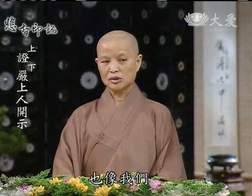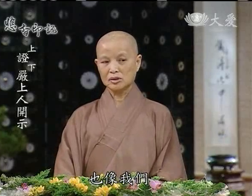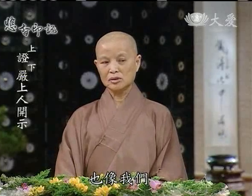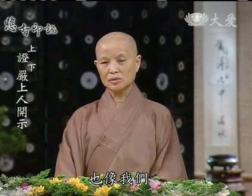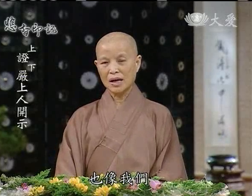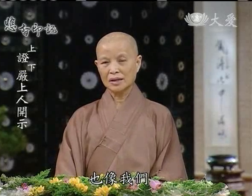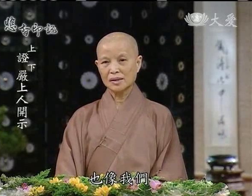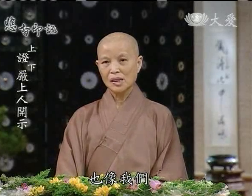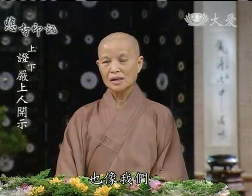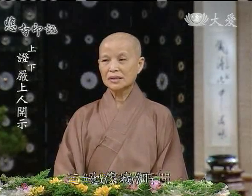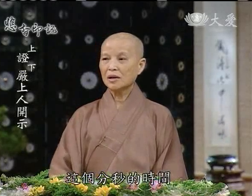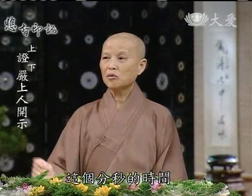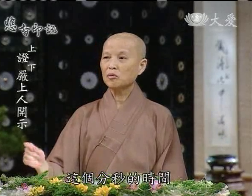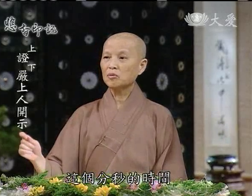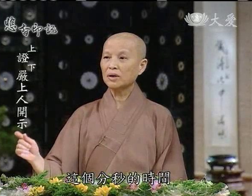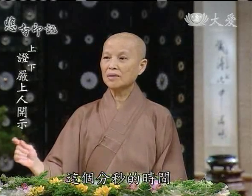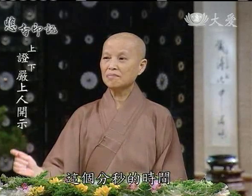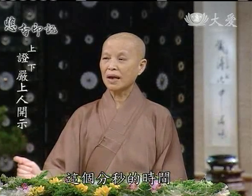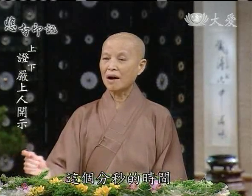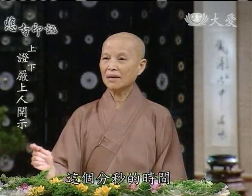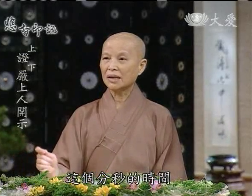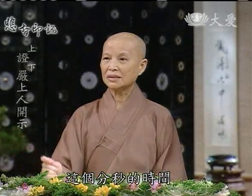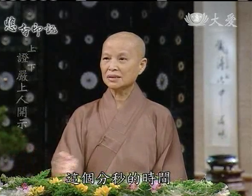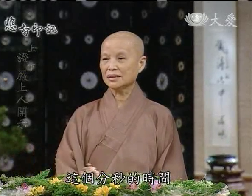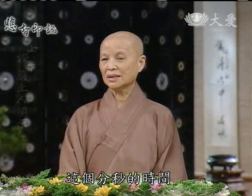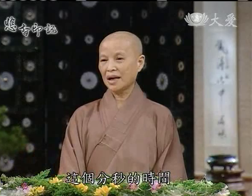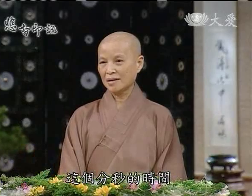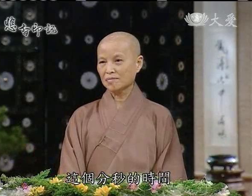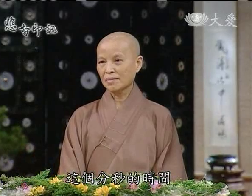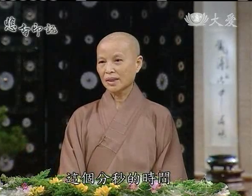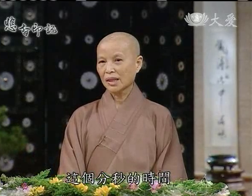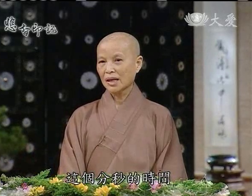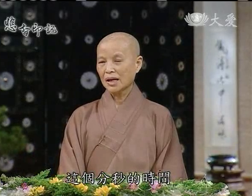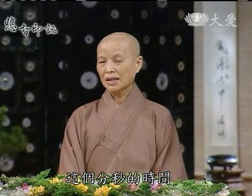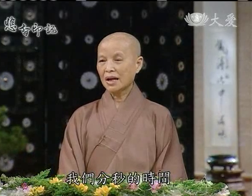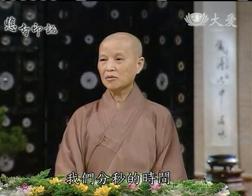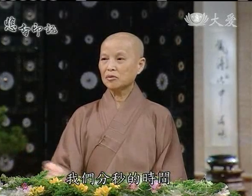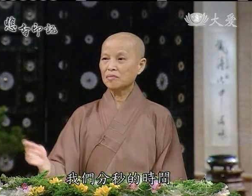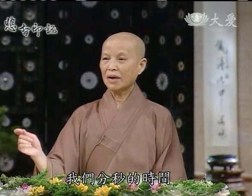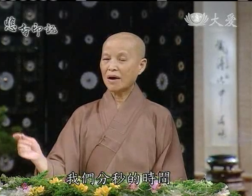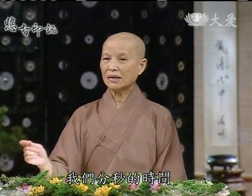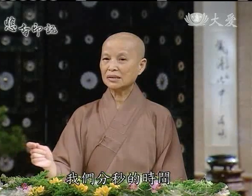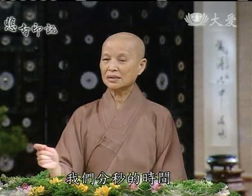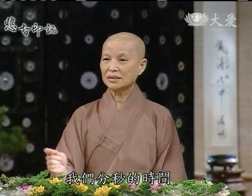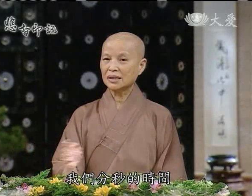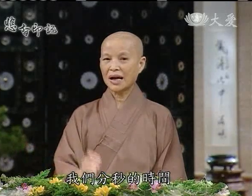亲像咱这个分秒的时间，咱的分秒的时间